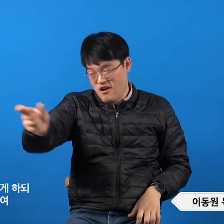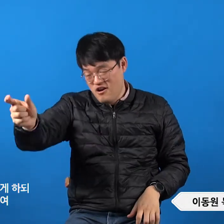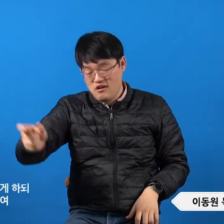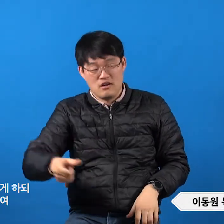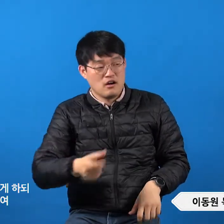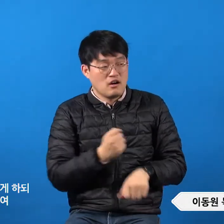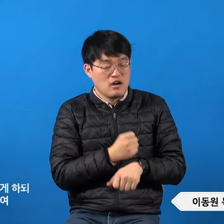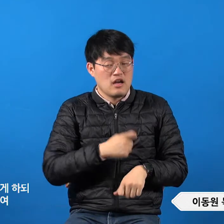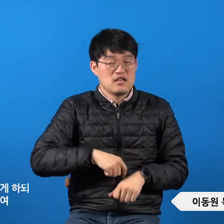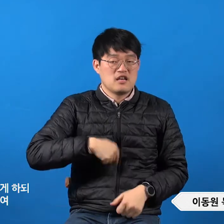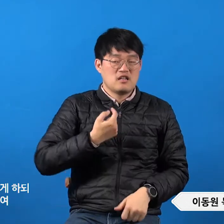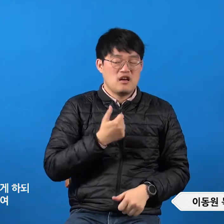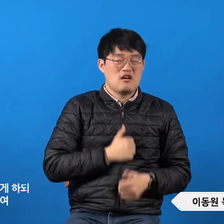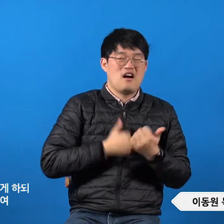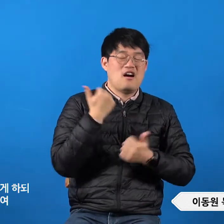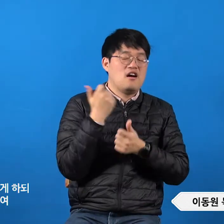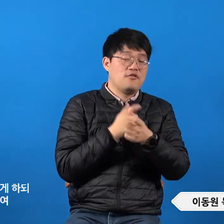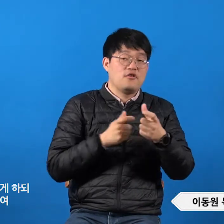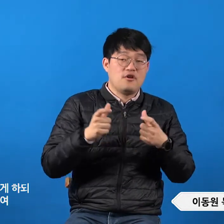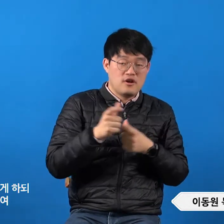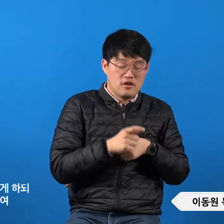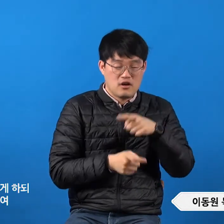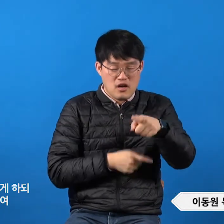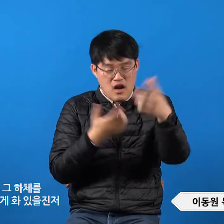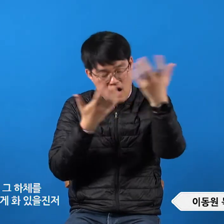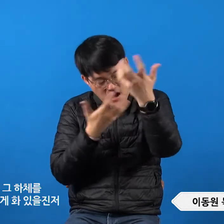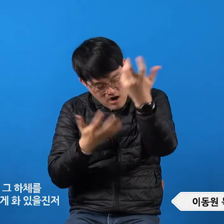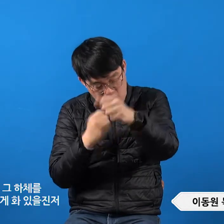마시게 하되 자기의 분노를 더하여